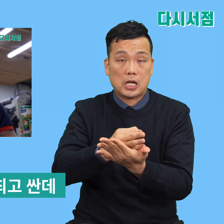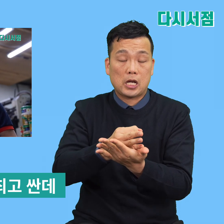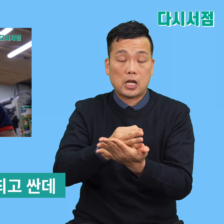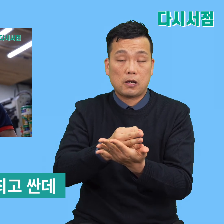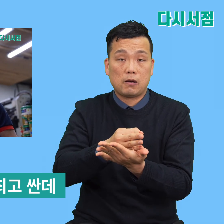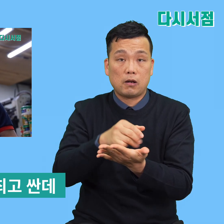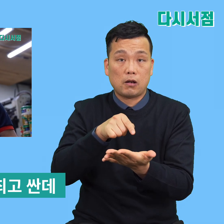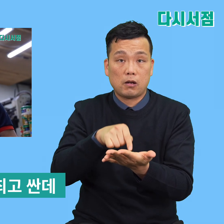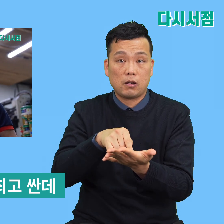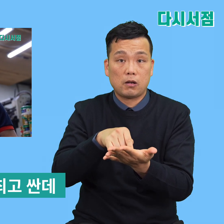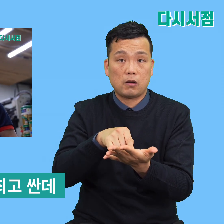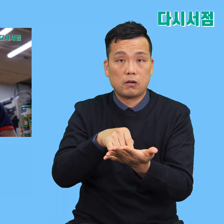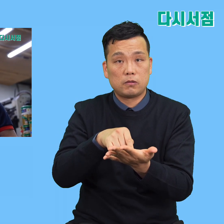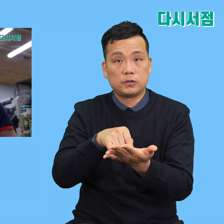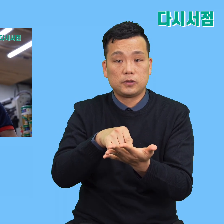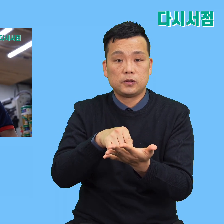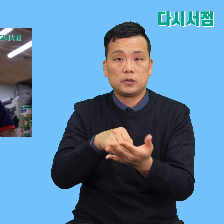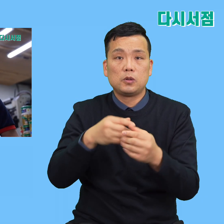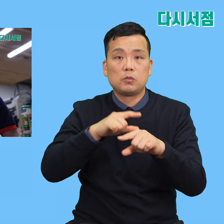뭐